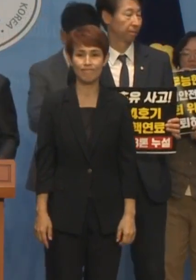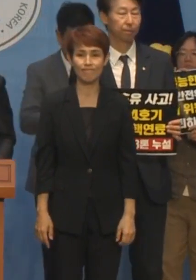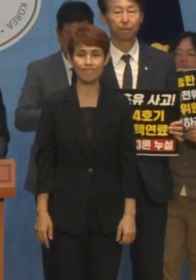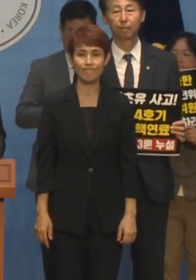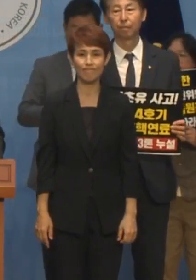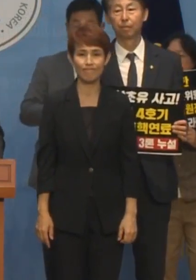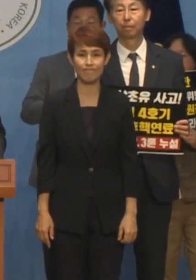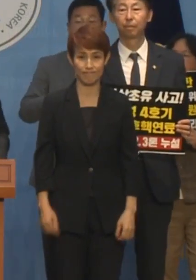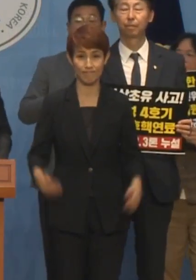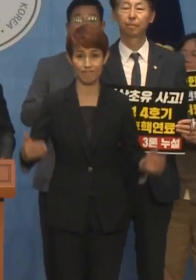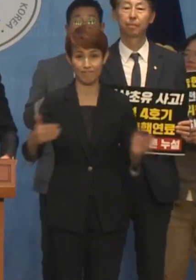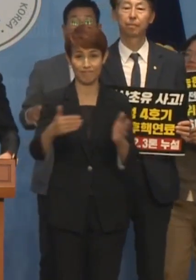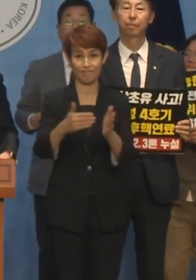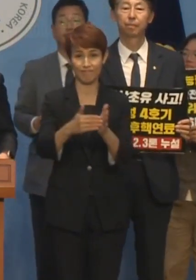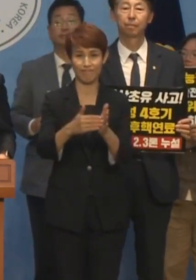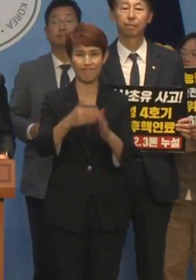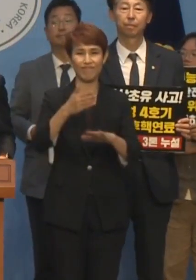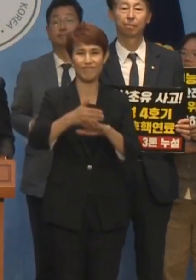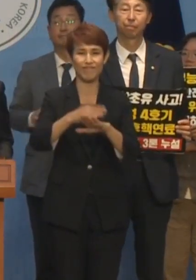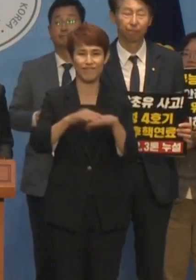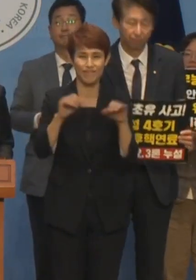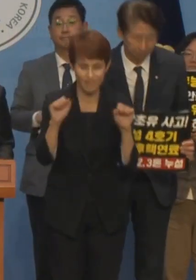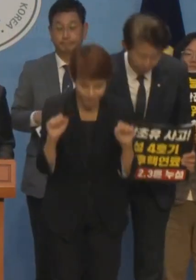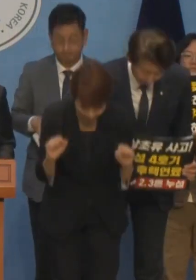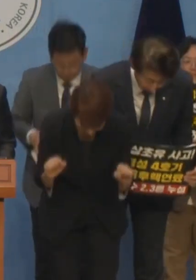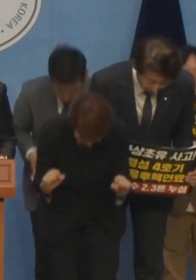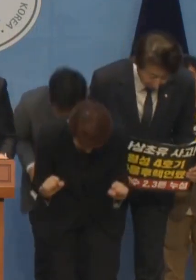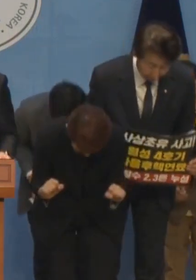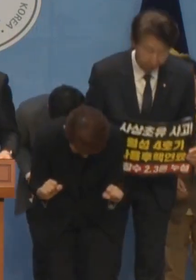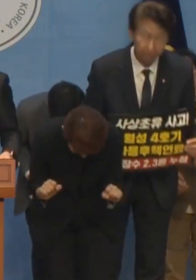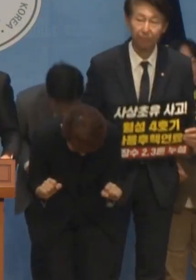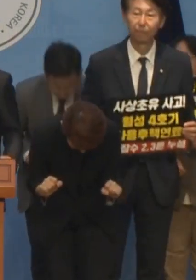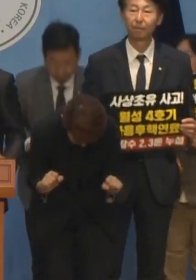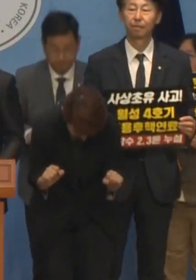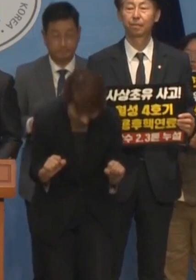이상으로 기자회견을 마치도록 하겠습니다. 감사합니다.